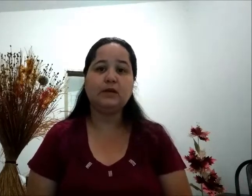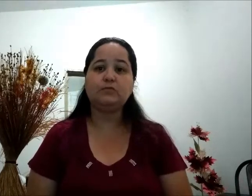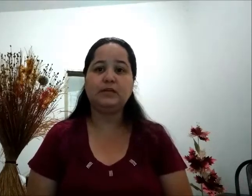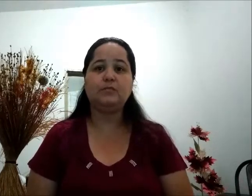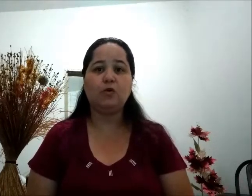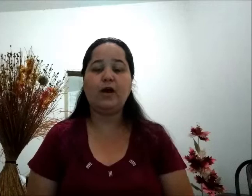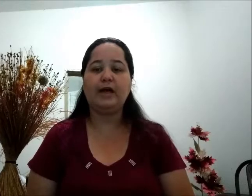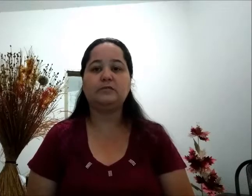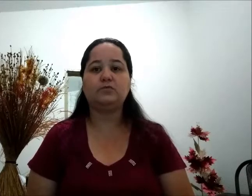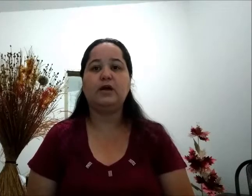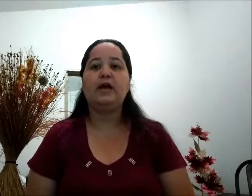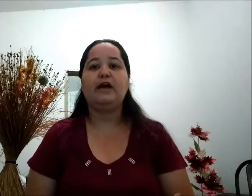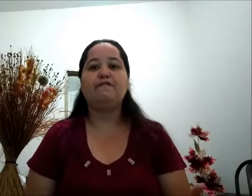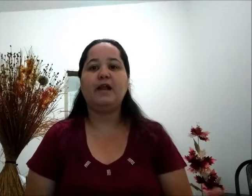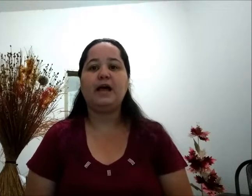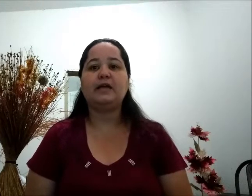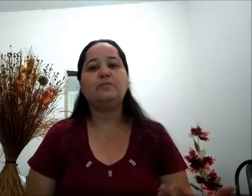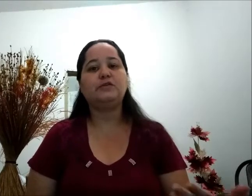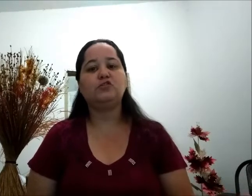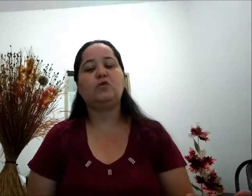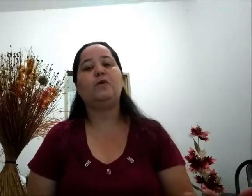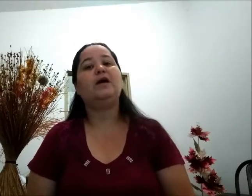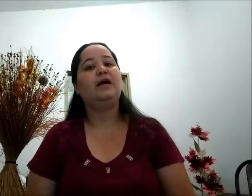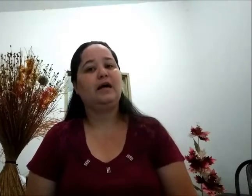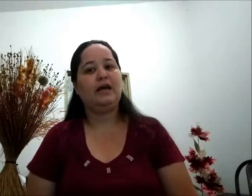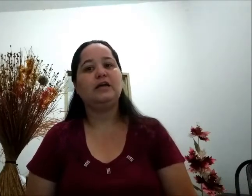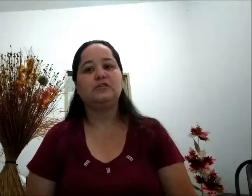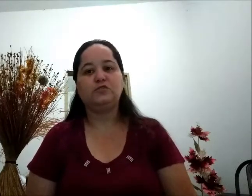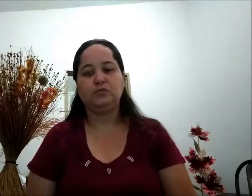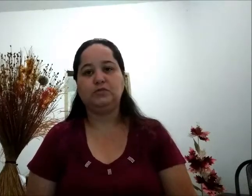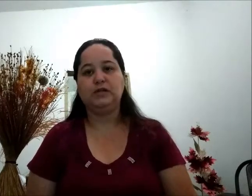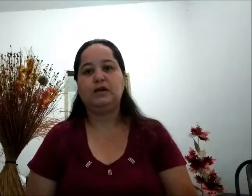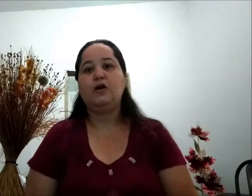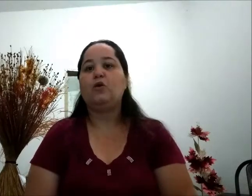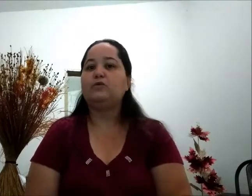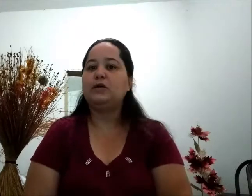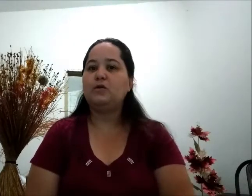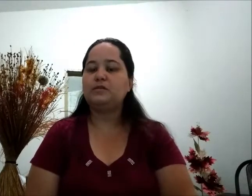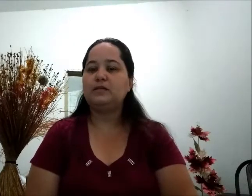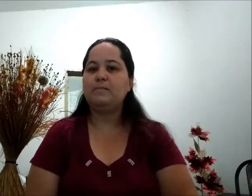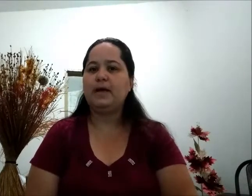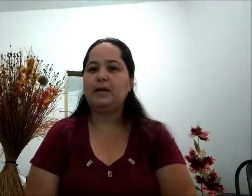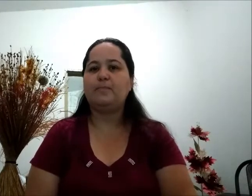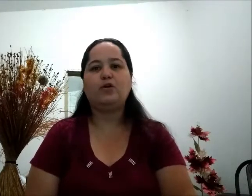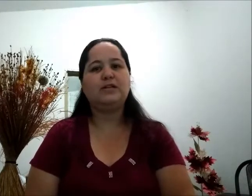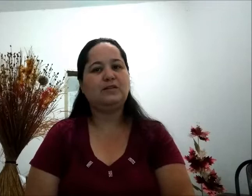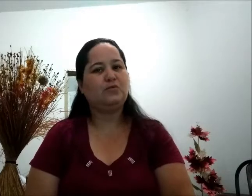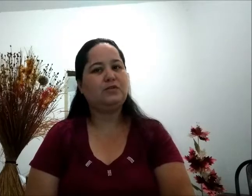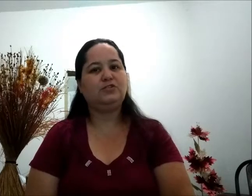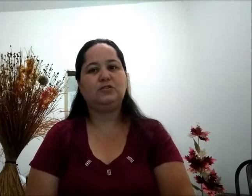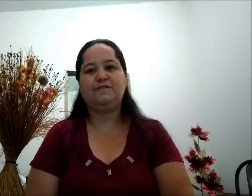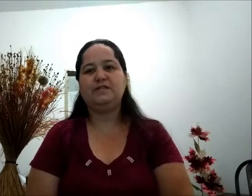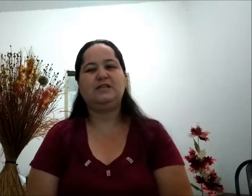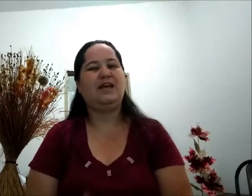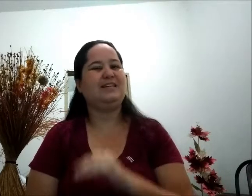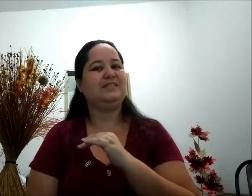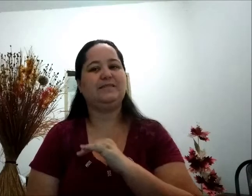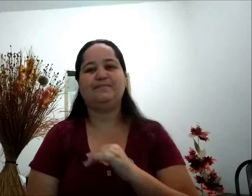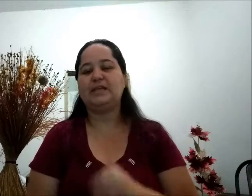o termo correto é falar que a pessoa é surda. Outra coisa também, portadora de deficiência.